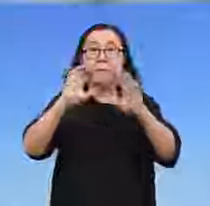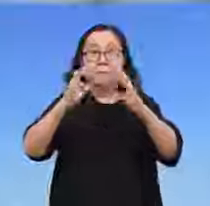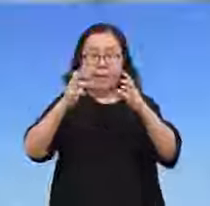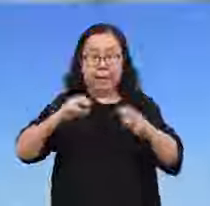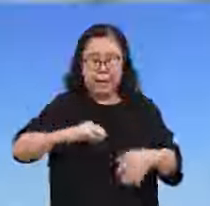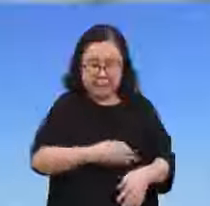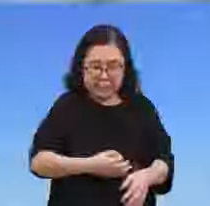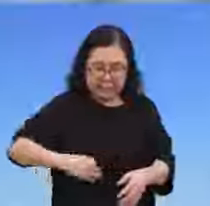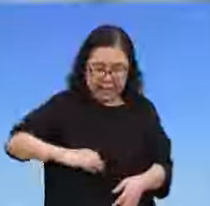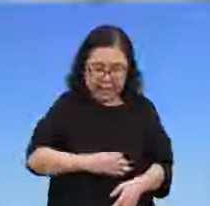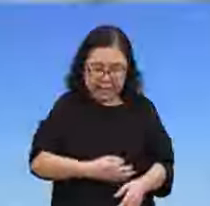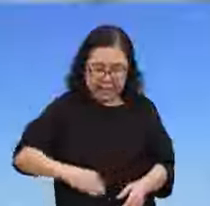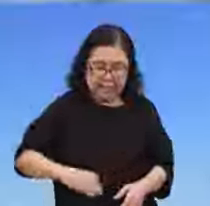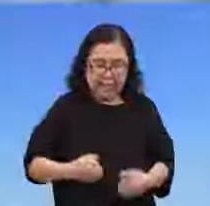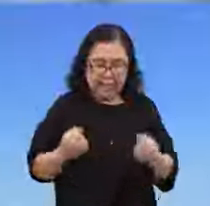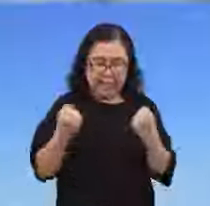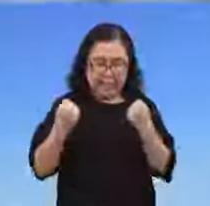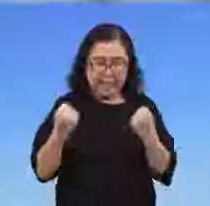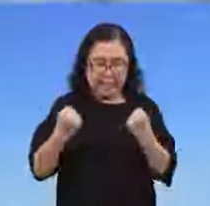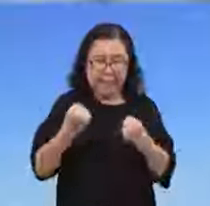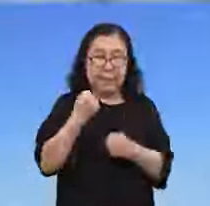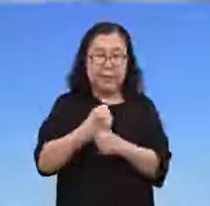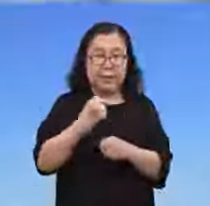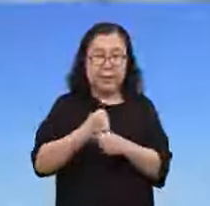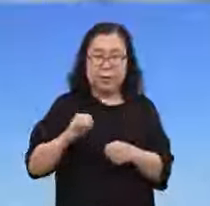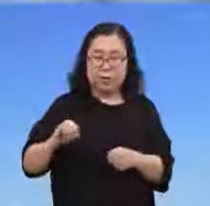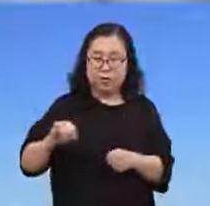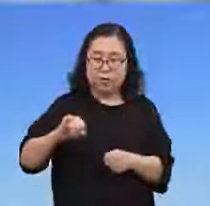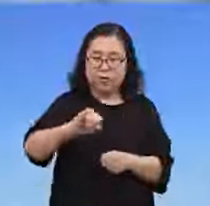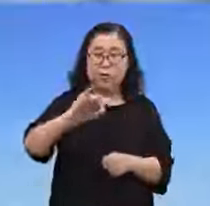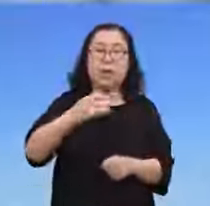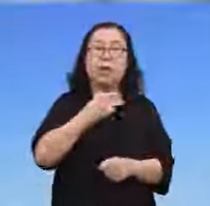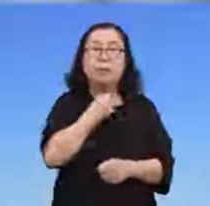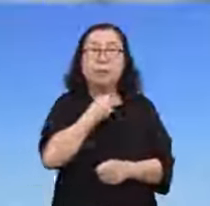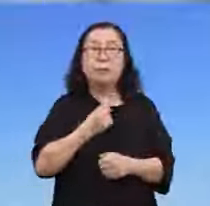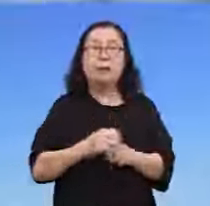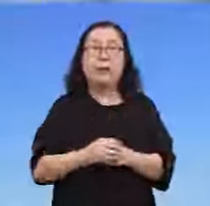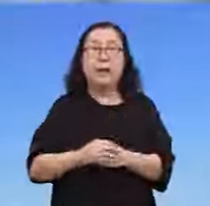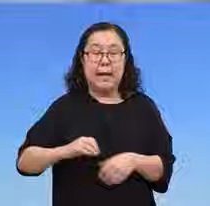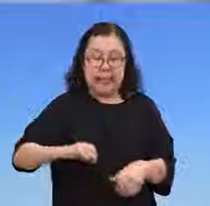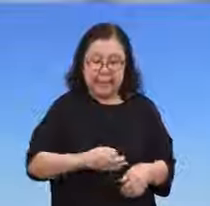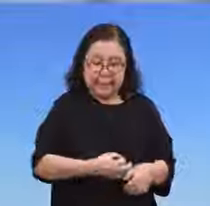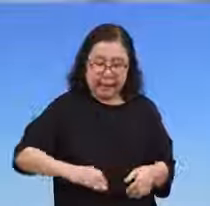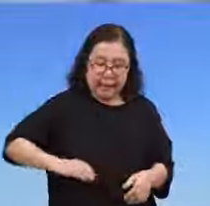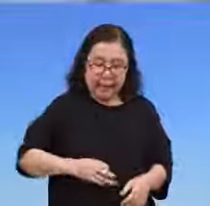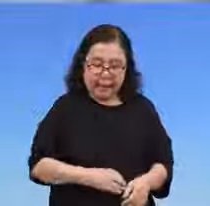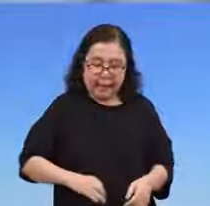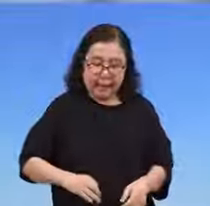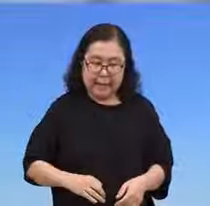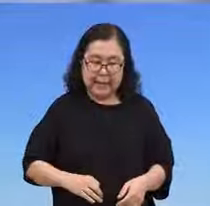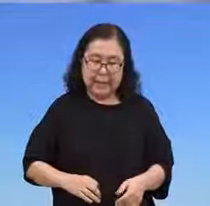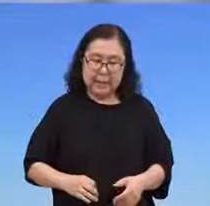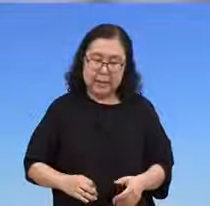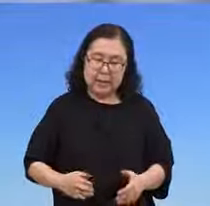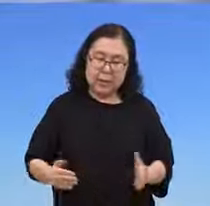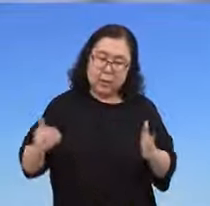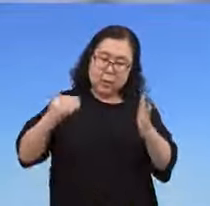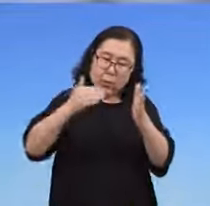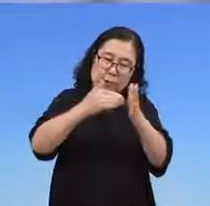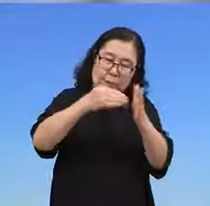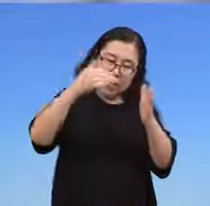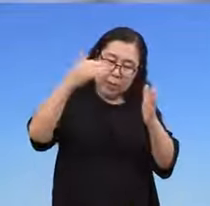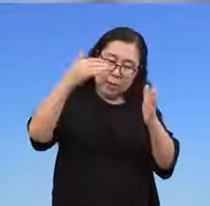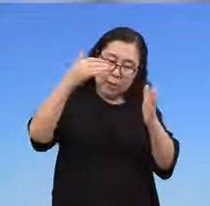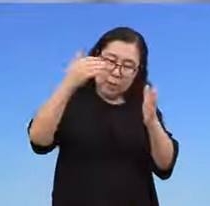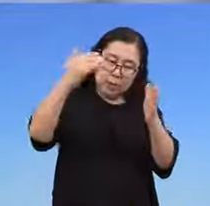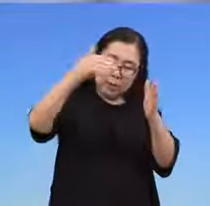나라의 장을 건강하게 만드는 유산균이 되고 싶습니다. 그래서 장까지 가기 전에 죽어버리는 초라한